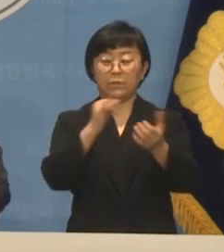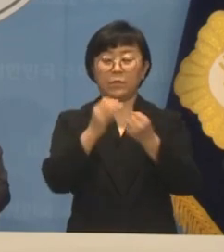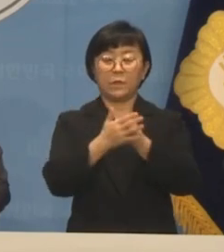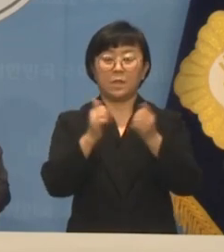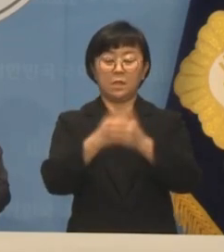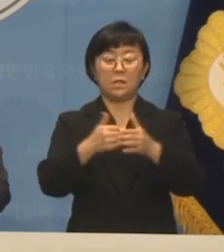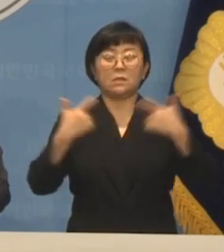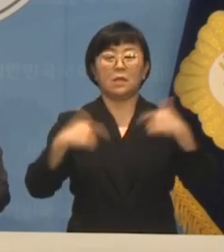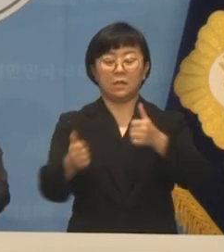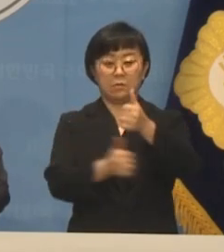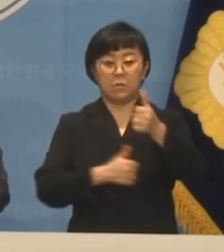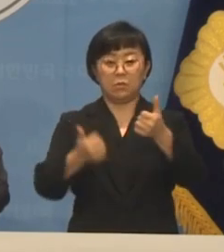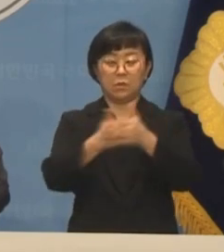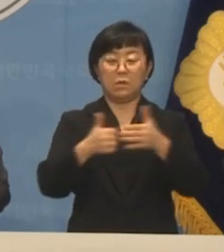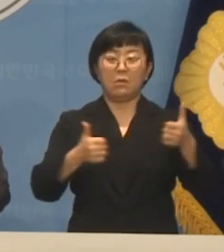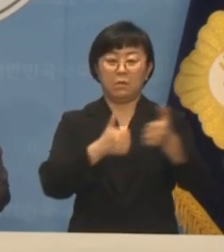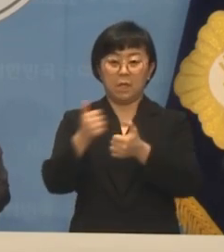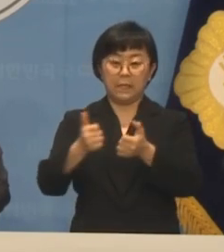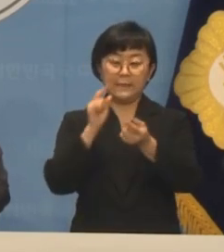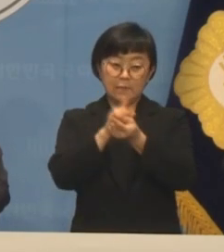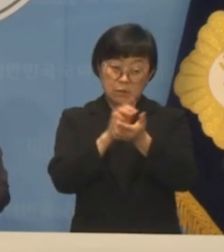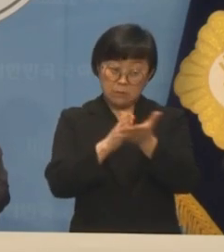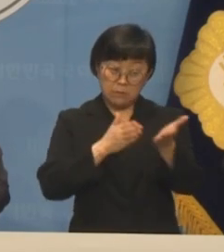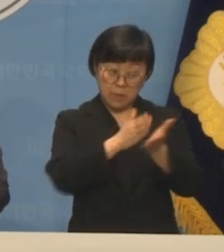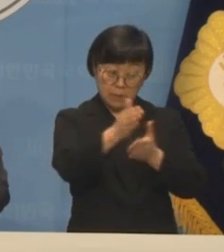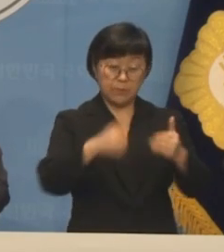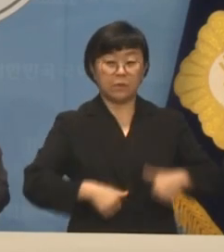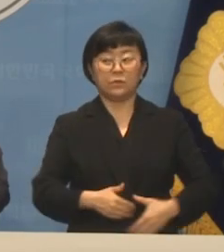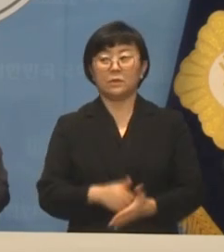해당 상임위원회의 본회의 직회부 처리가 시급하다.